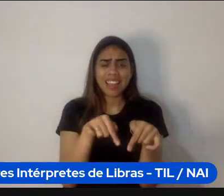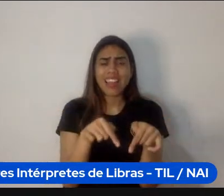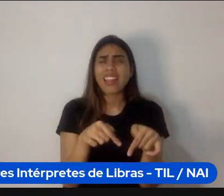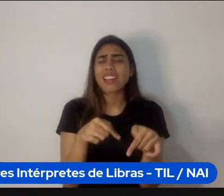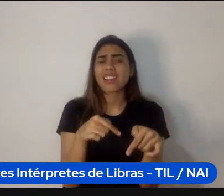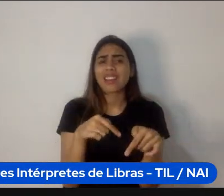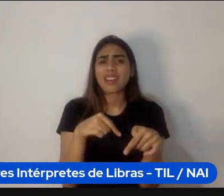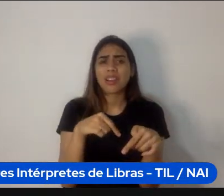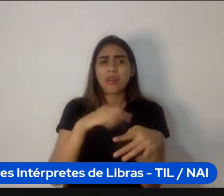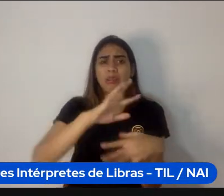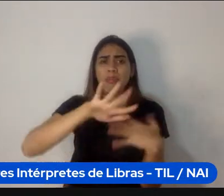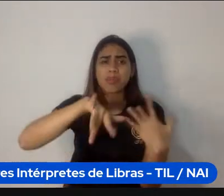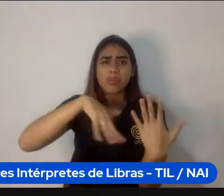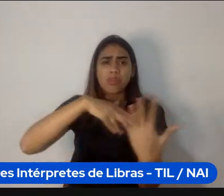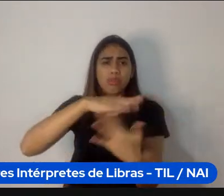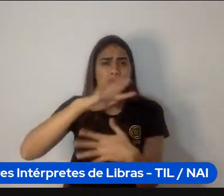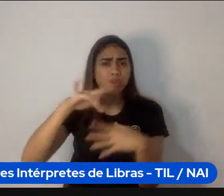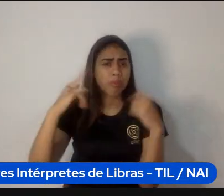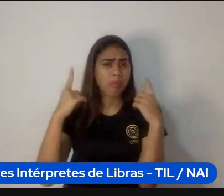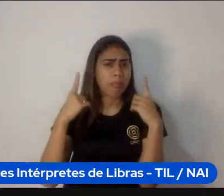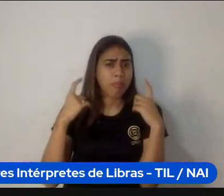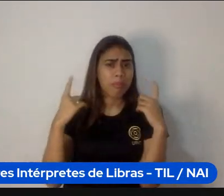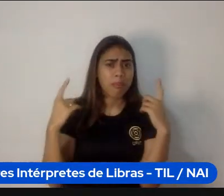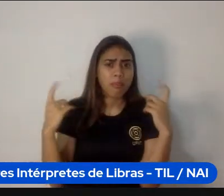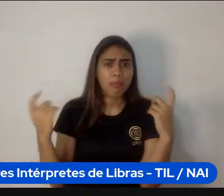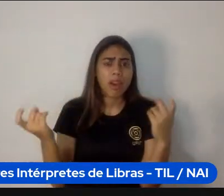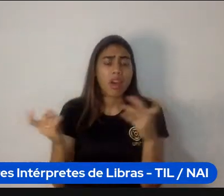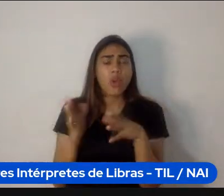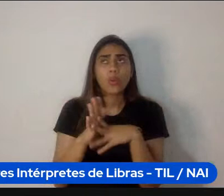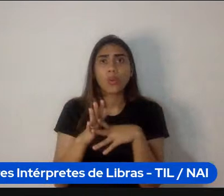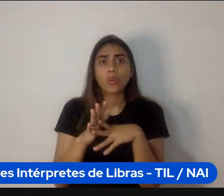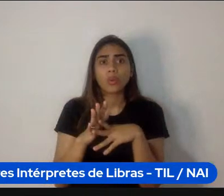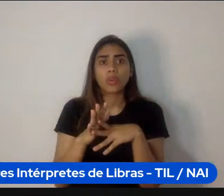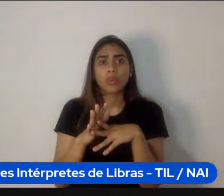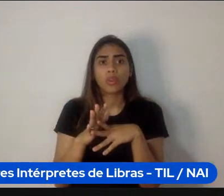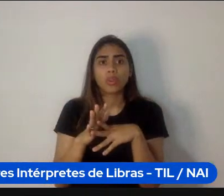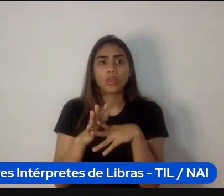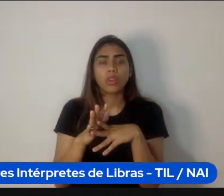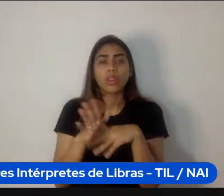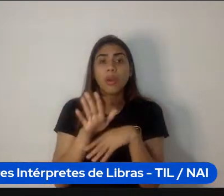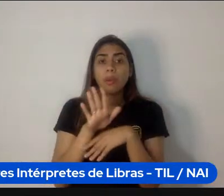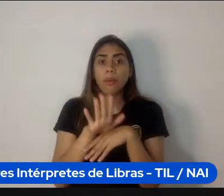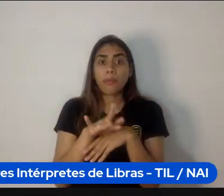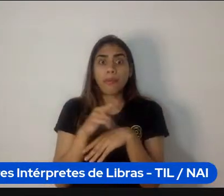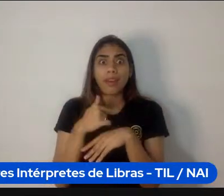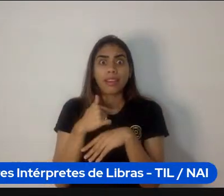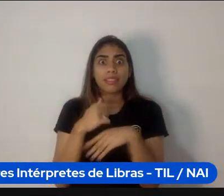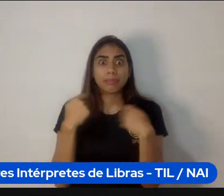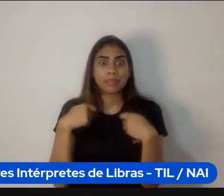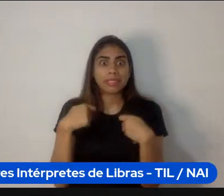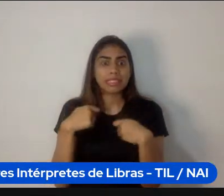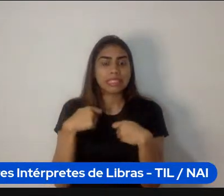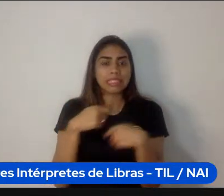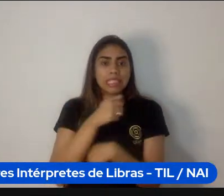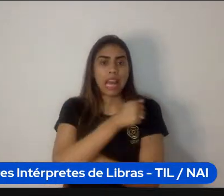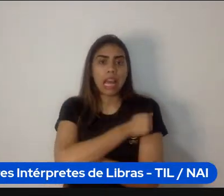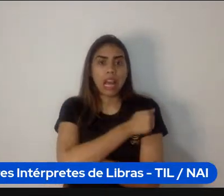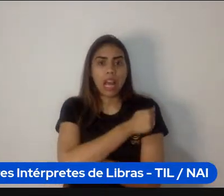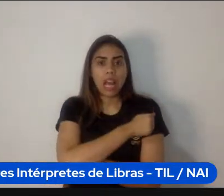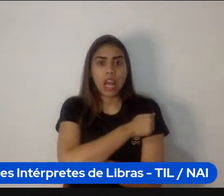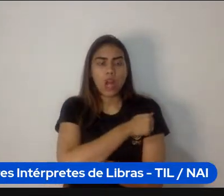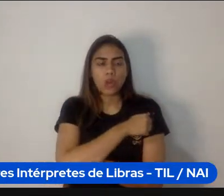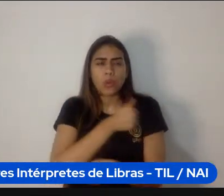e fazendo aquela dobradora, e deu muito certo, e ficamos bastante contentes. Enfim, foi uma